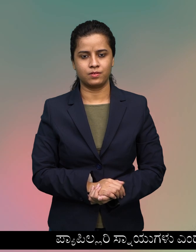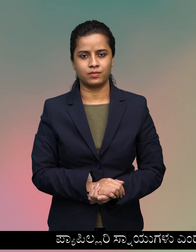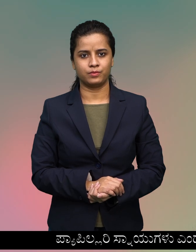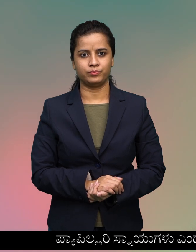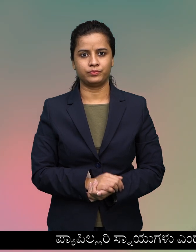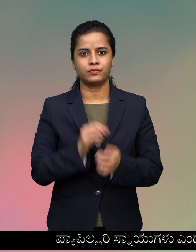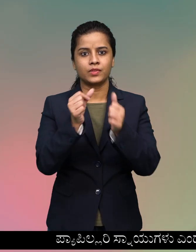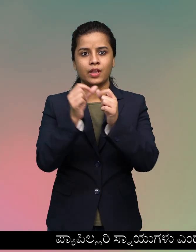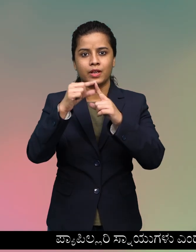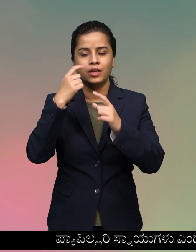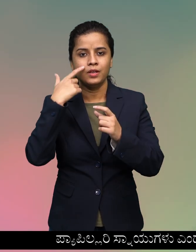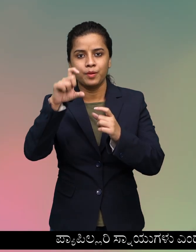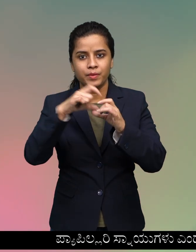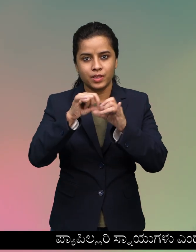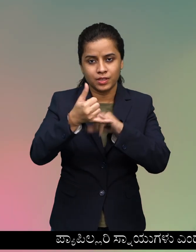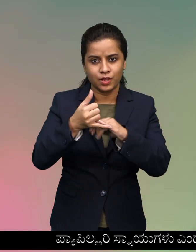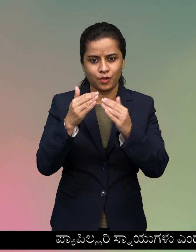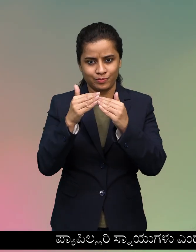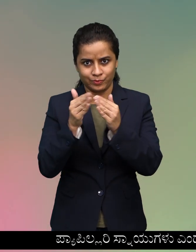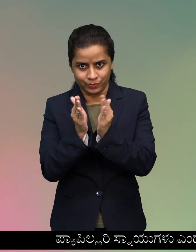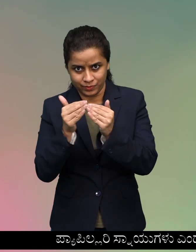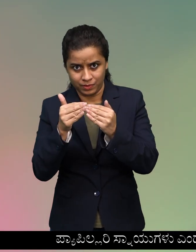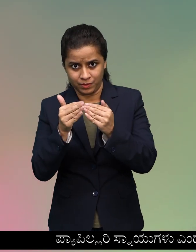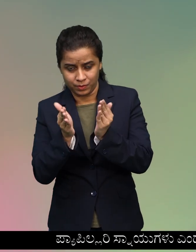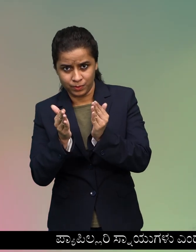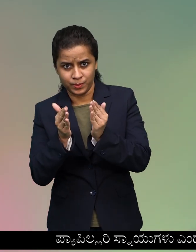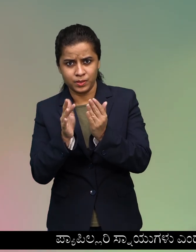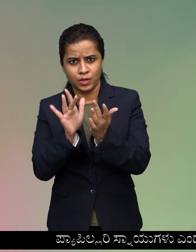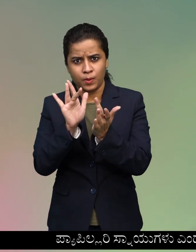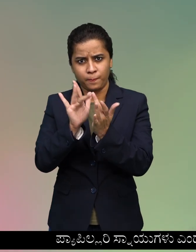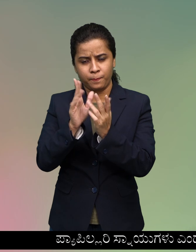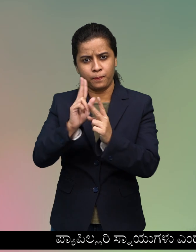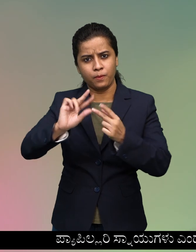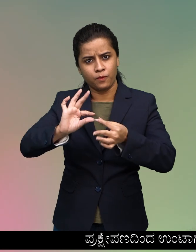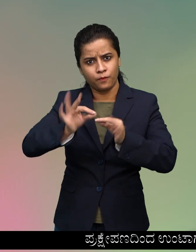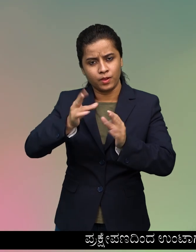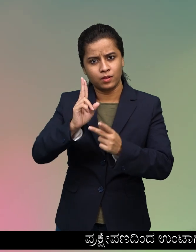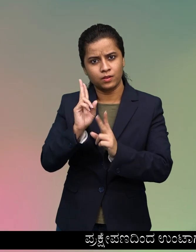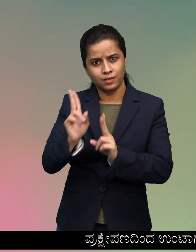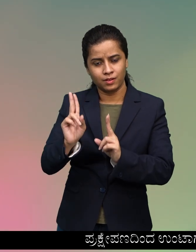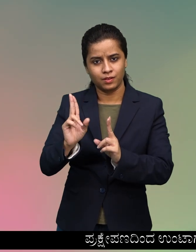ಪ್ಯಾಪಿಲರಿ ಸ್ನಾಯುಗಳು ಎಂದು ಕರೆಯಲ್ಪಡುವ ಕುಹರದ ಗೋಡೆಯ ಸ್ನಾಯುವಿನ ಪ್ರಕ್ಷೇಪಣದಿಂದ